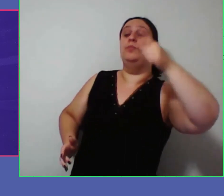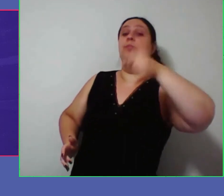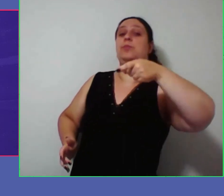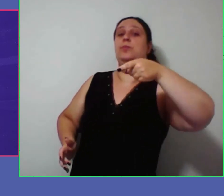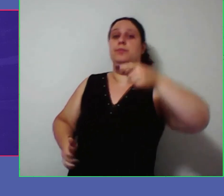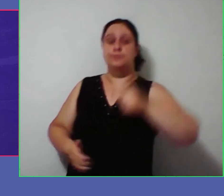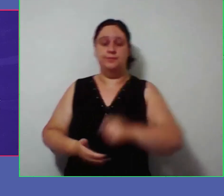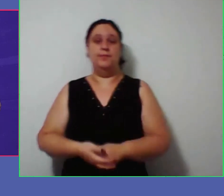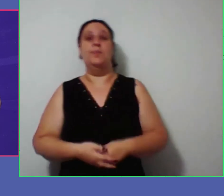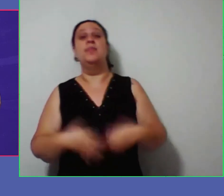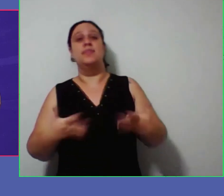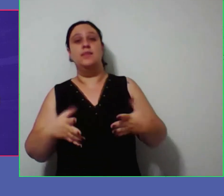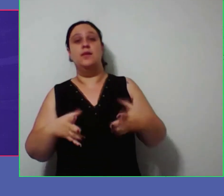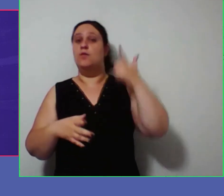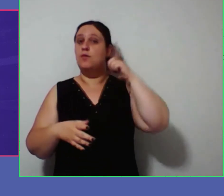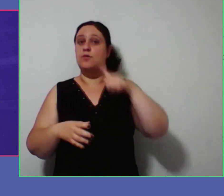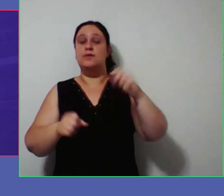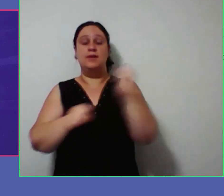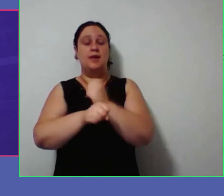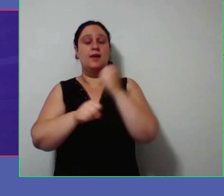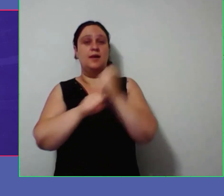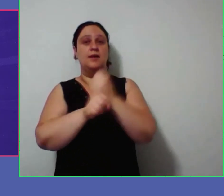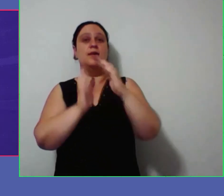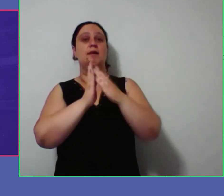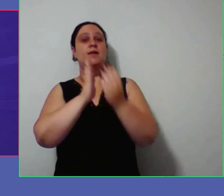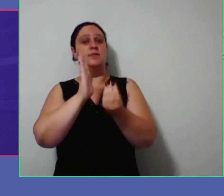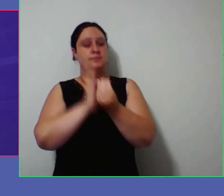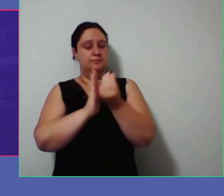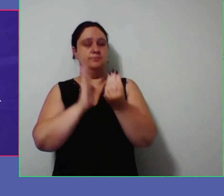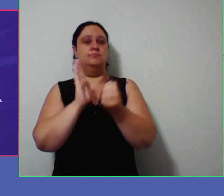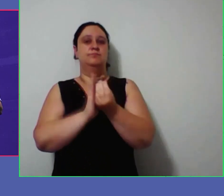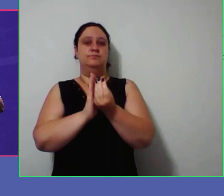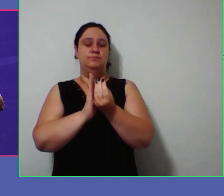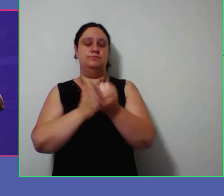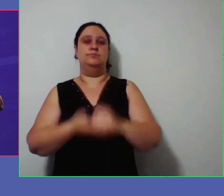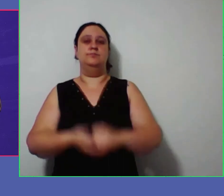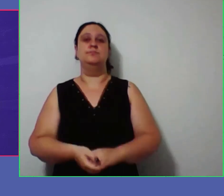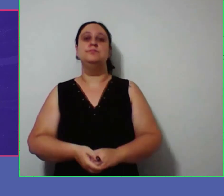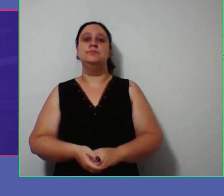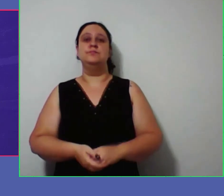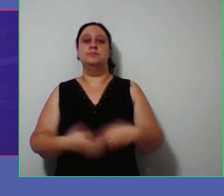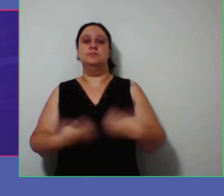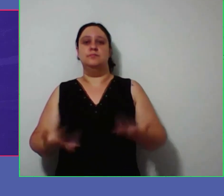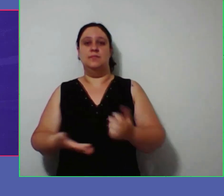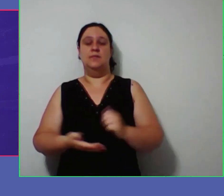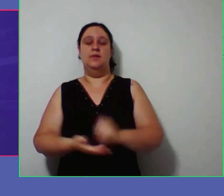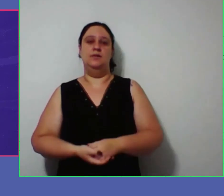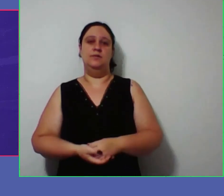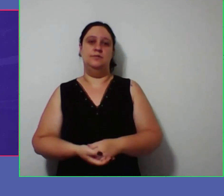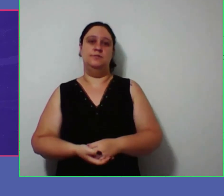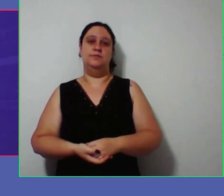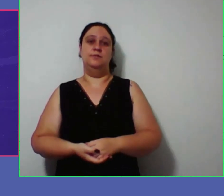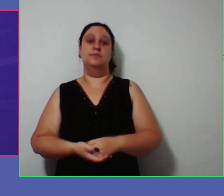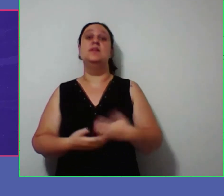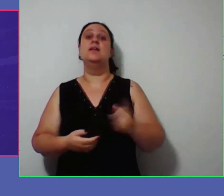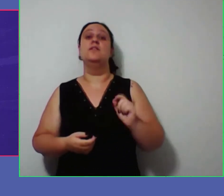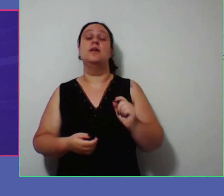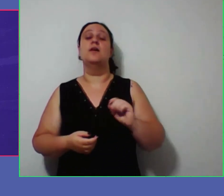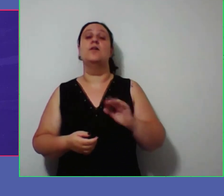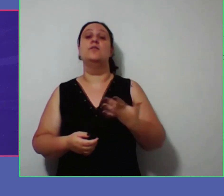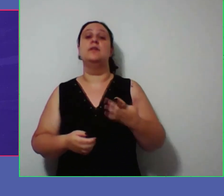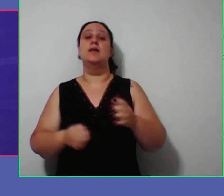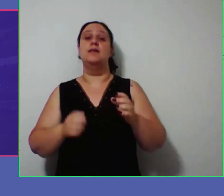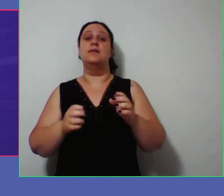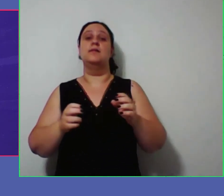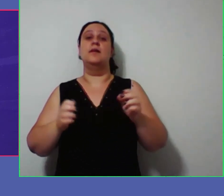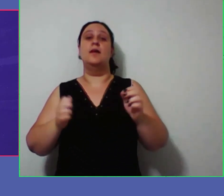A edificação vai acontecer e, finalmente, as portas do Hades vão ser